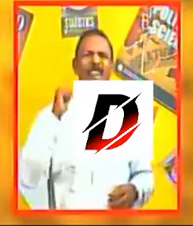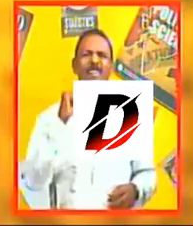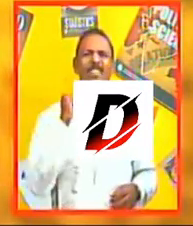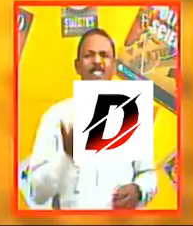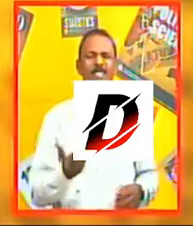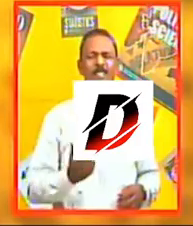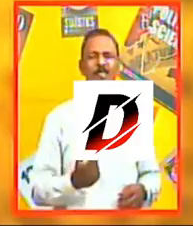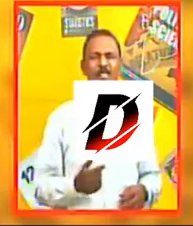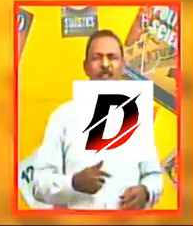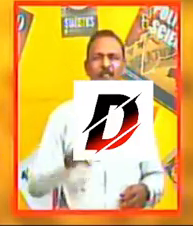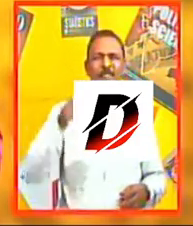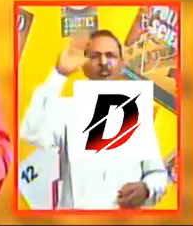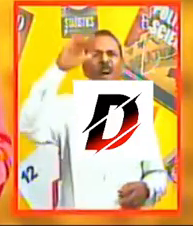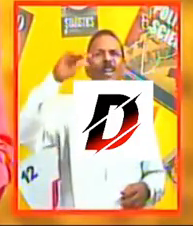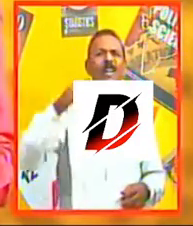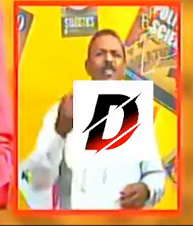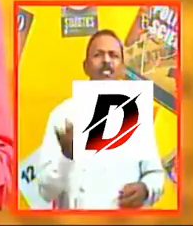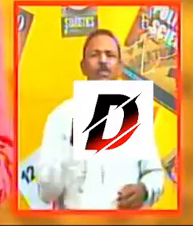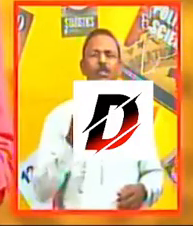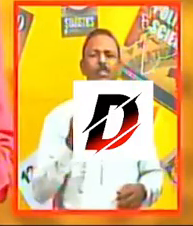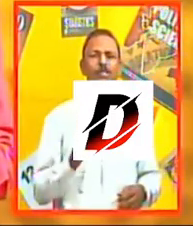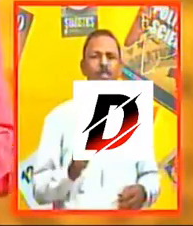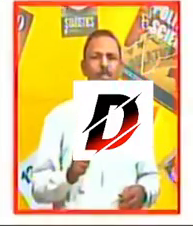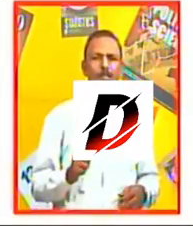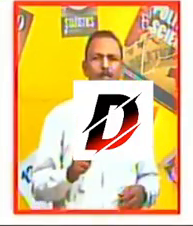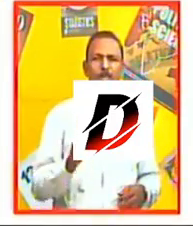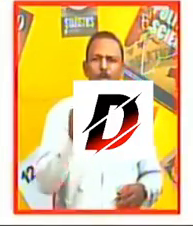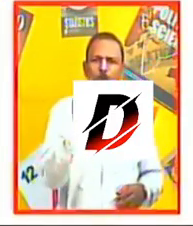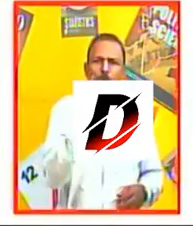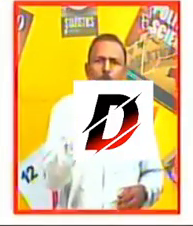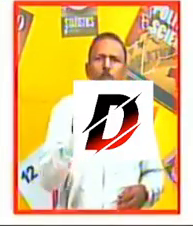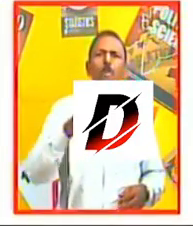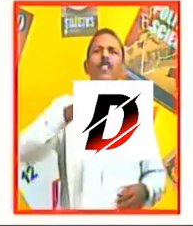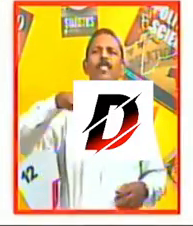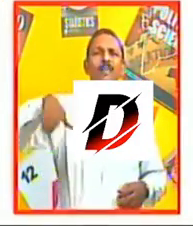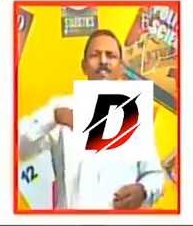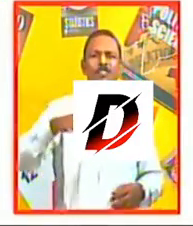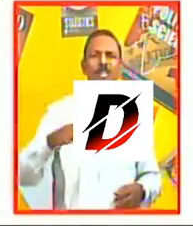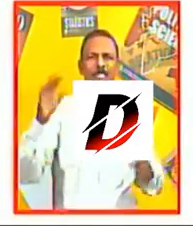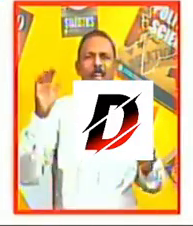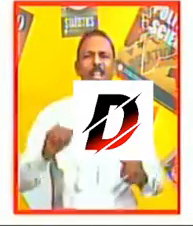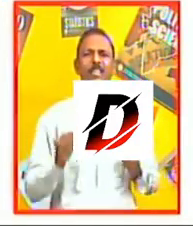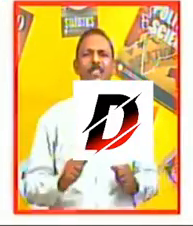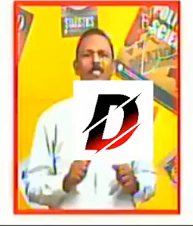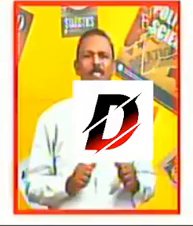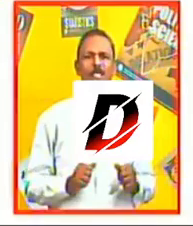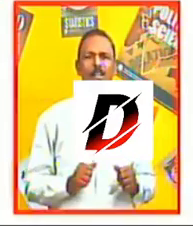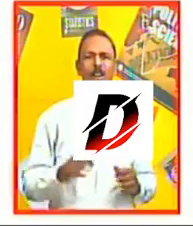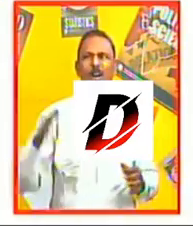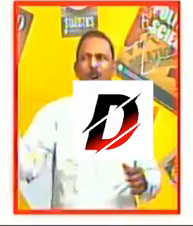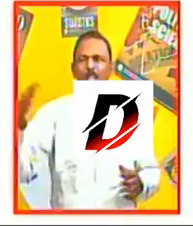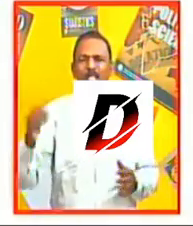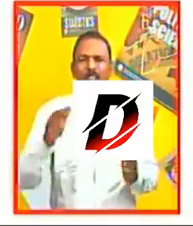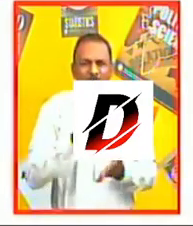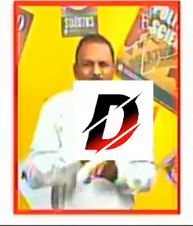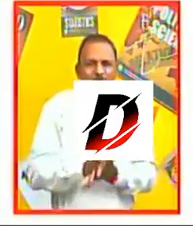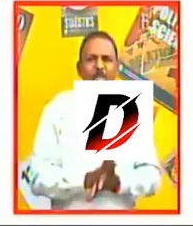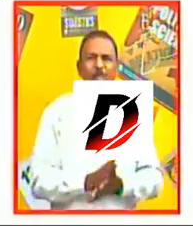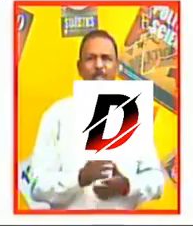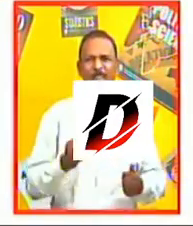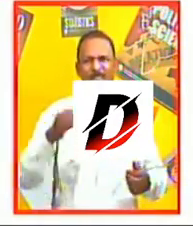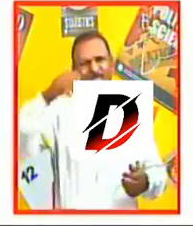என்ன? வானிலை என்பது ஒரு குறிப்பிட்ட இடத்தில் நிகழ்கின்ற காற்று,